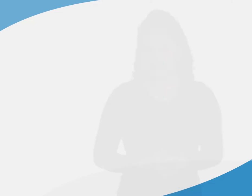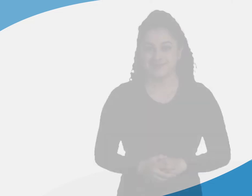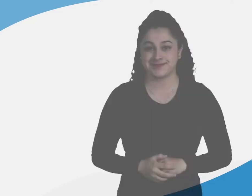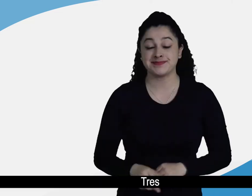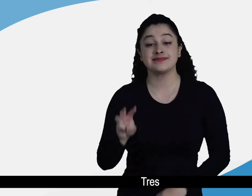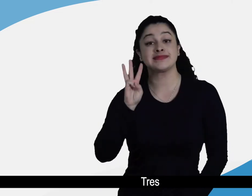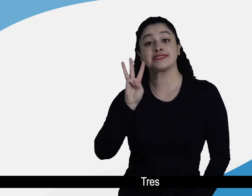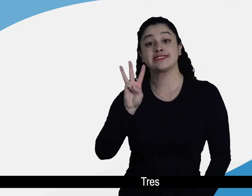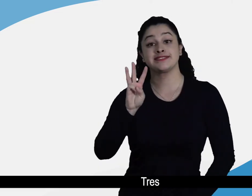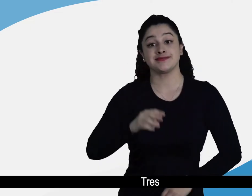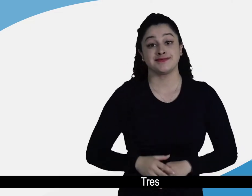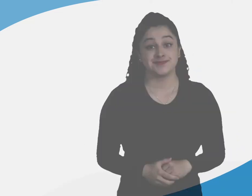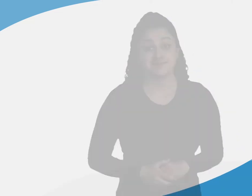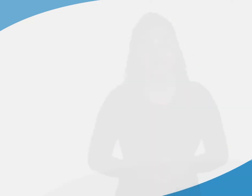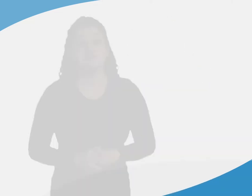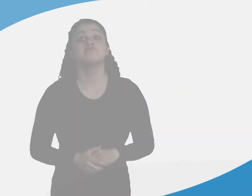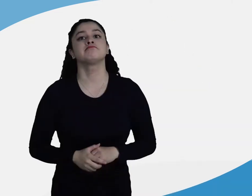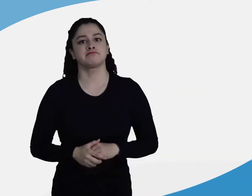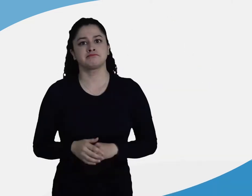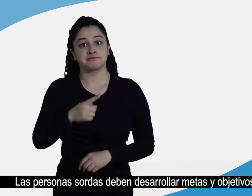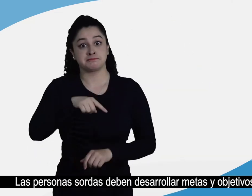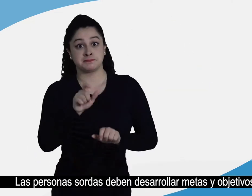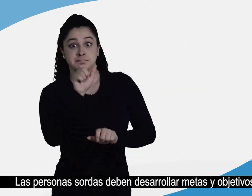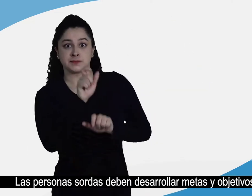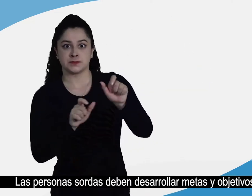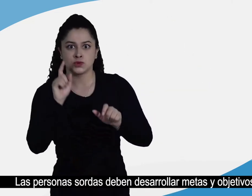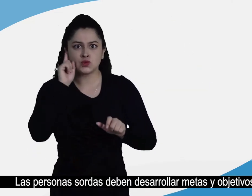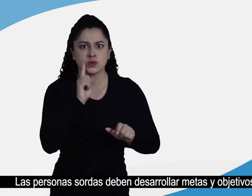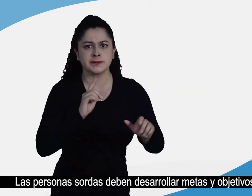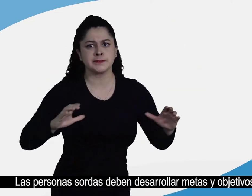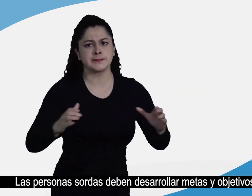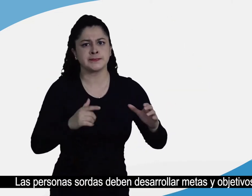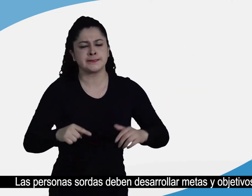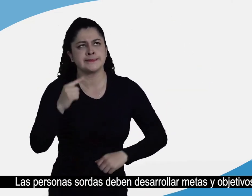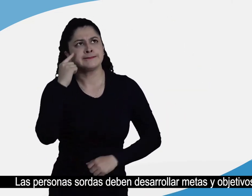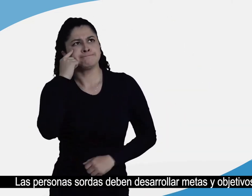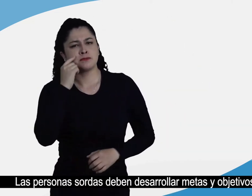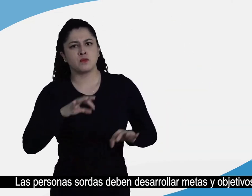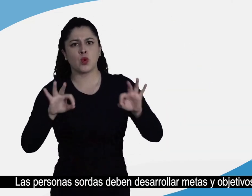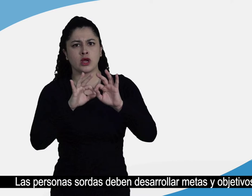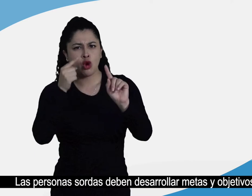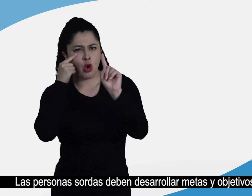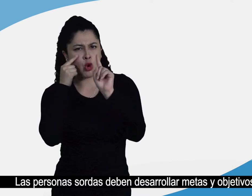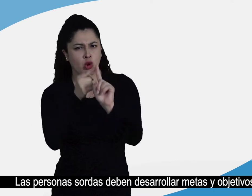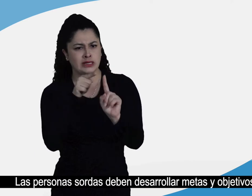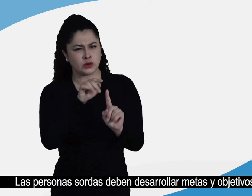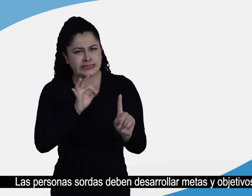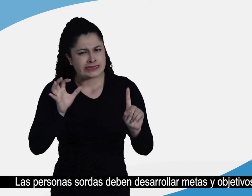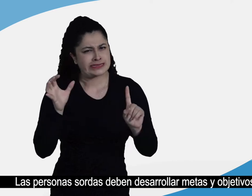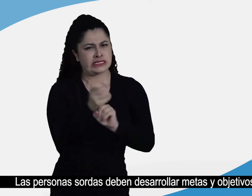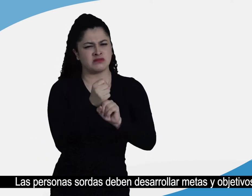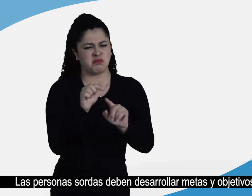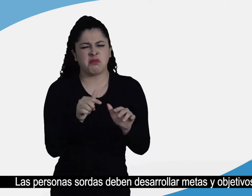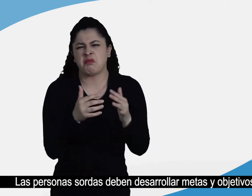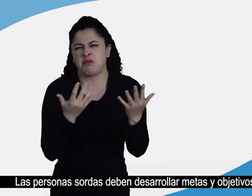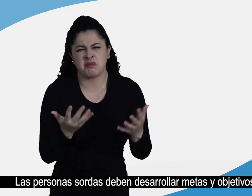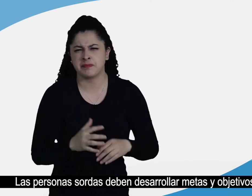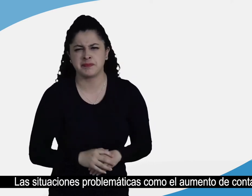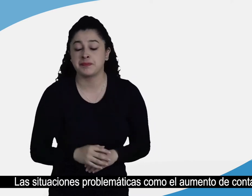3. Las personas sordas deben desarrollar metas y objetivos claros. Las